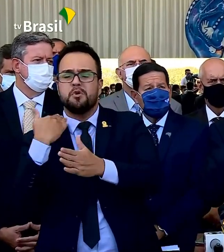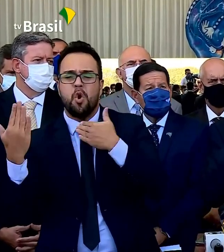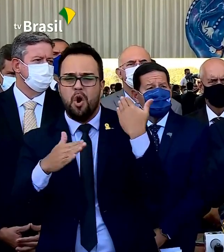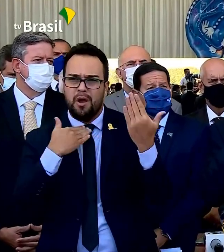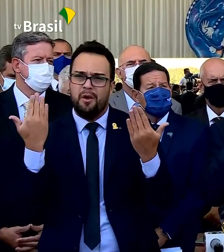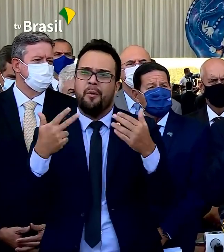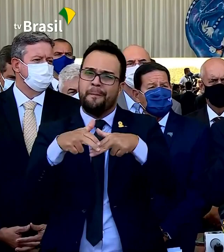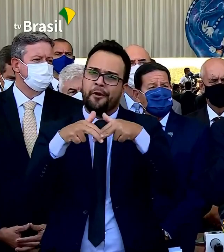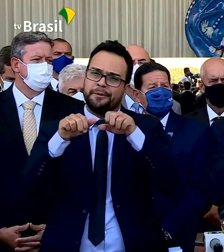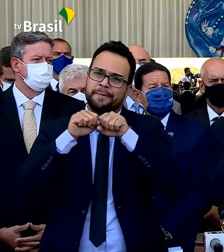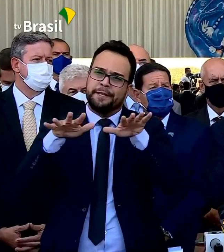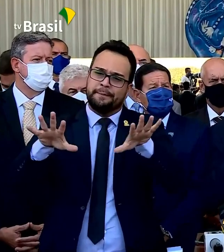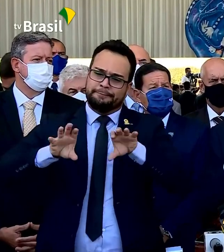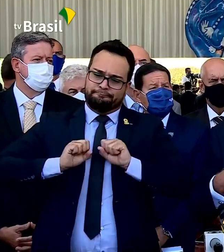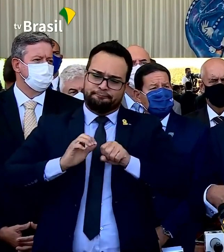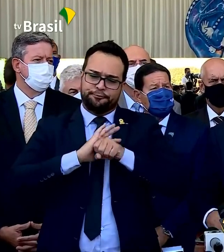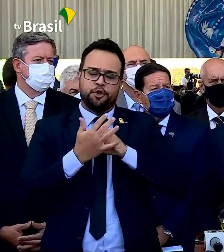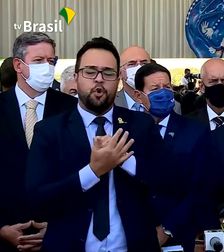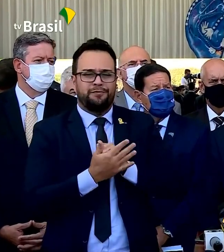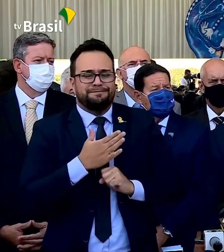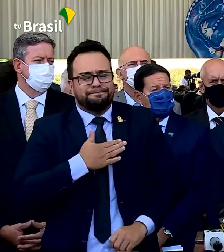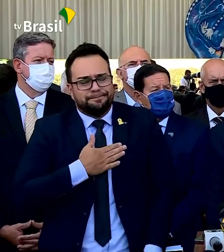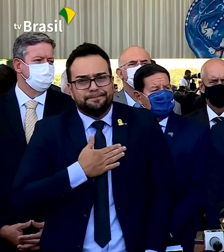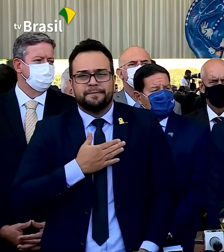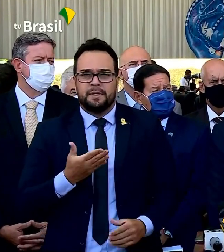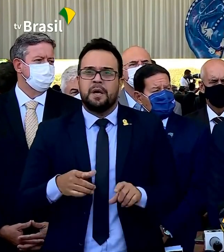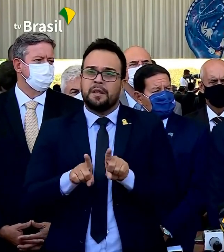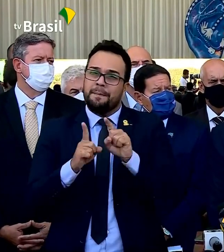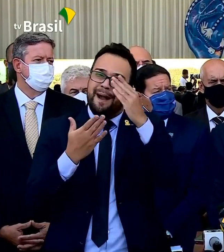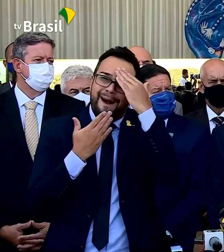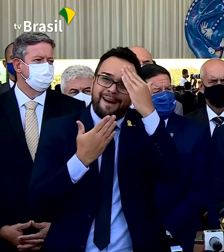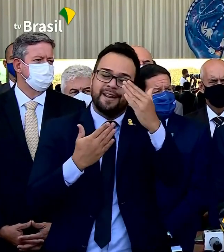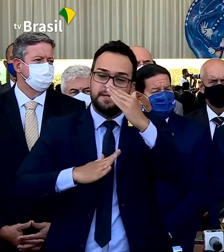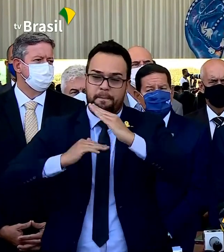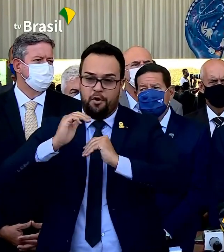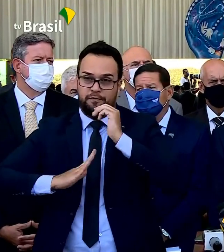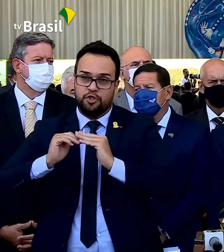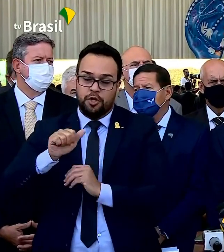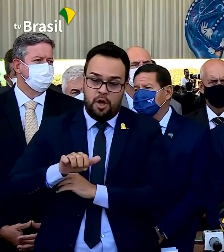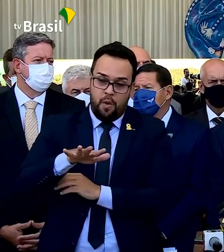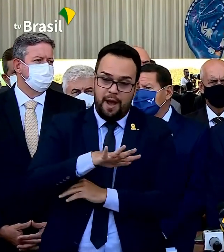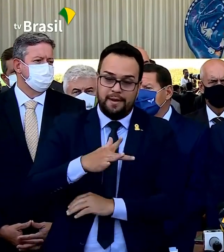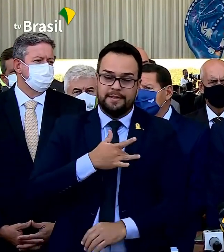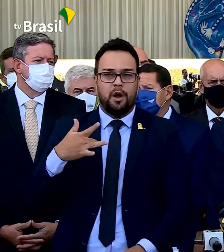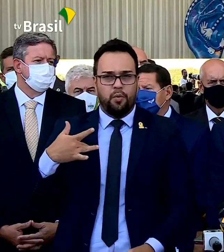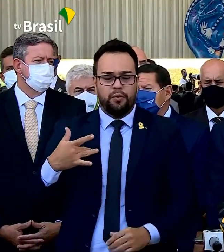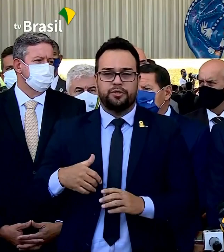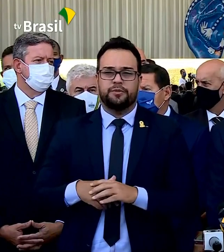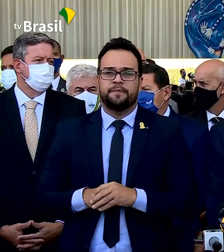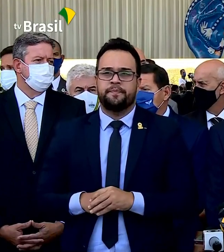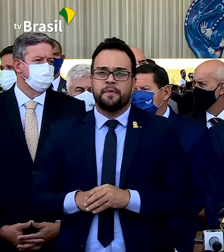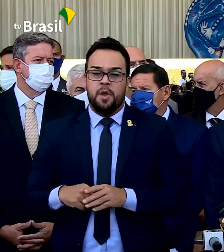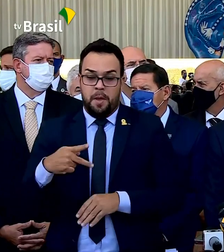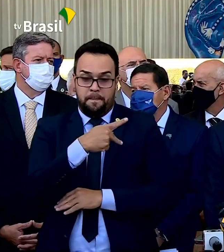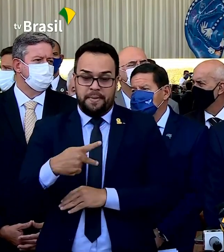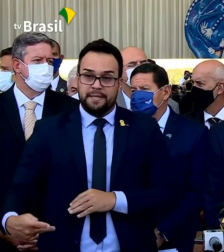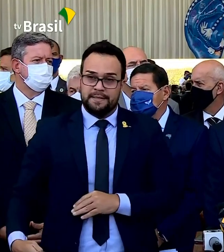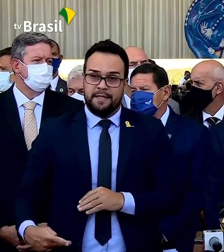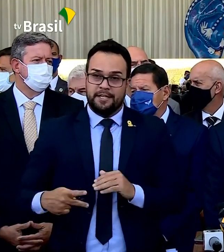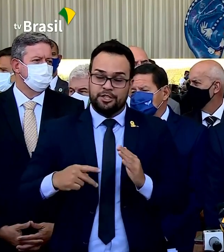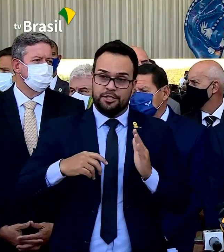e também agradecer muitíssimo os profissionais da saúde. Como destacou aqui o presidente do